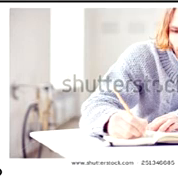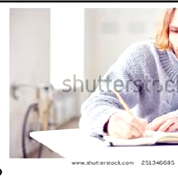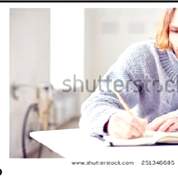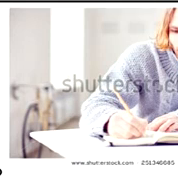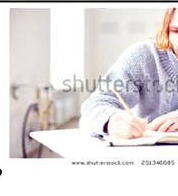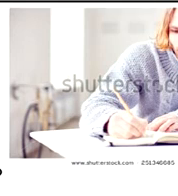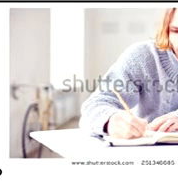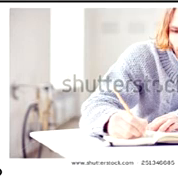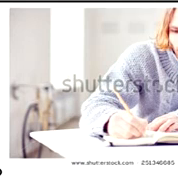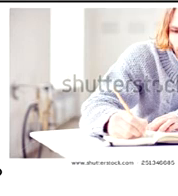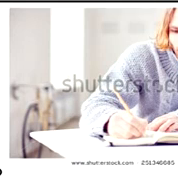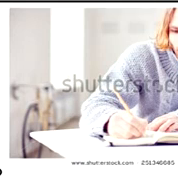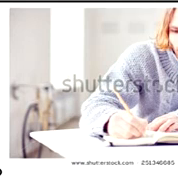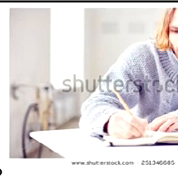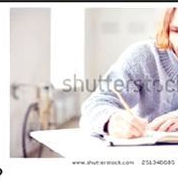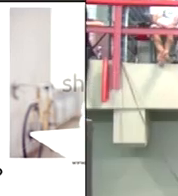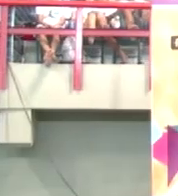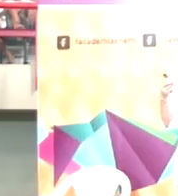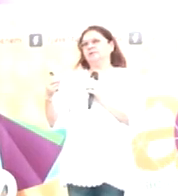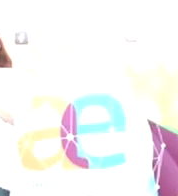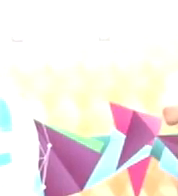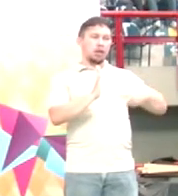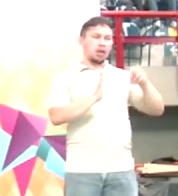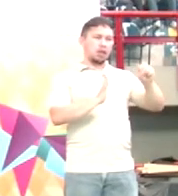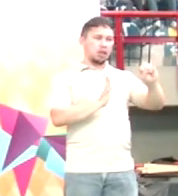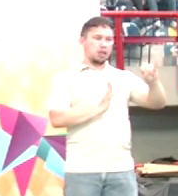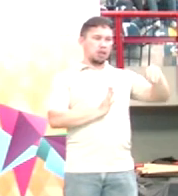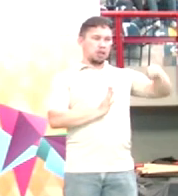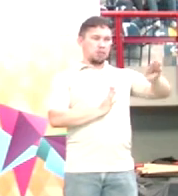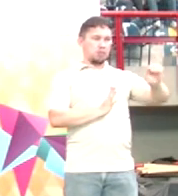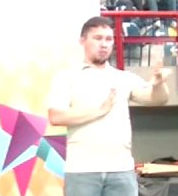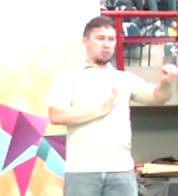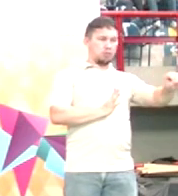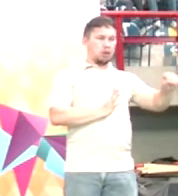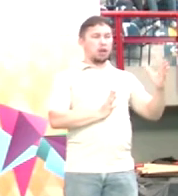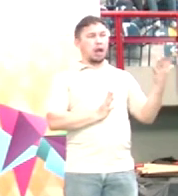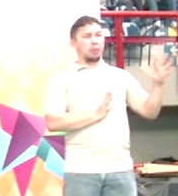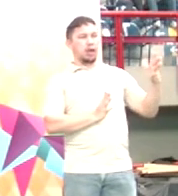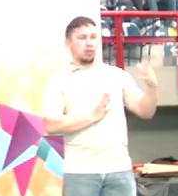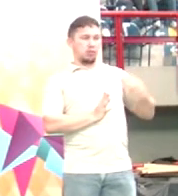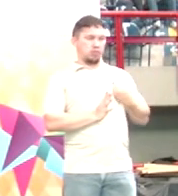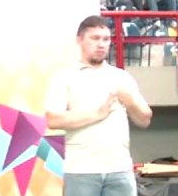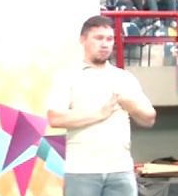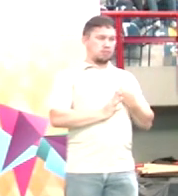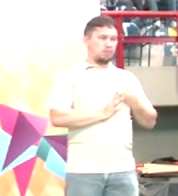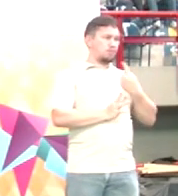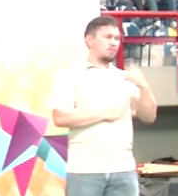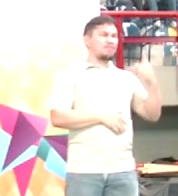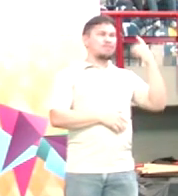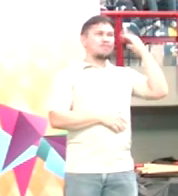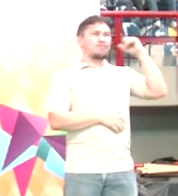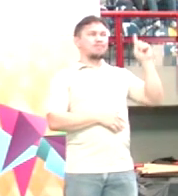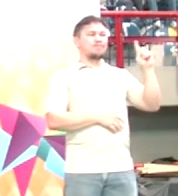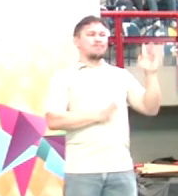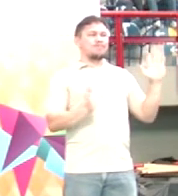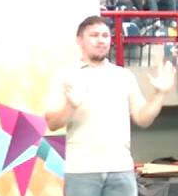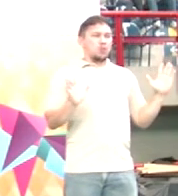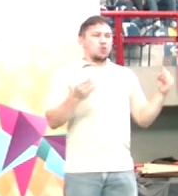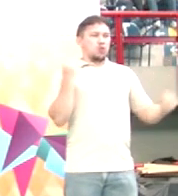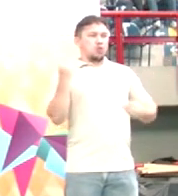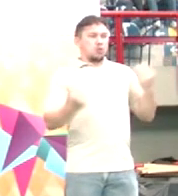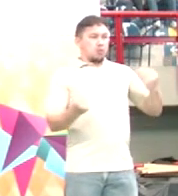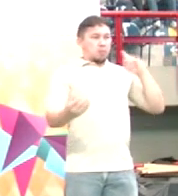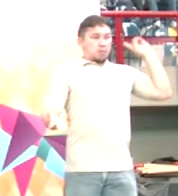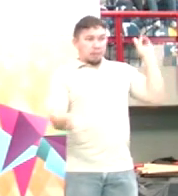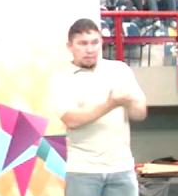em símbolo. Se você diz que nós estamos aproximadamente, você não sabe com um